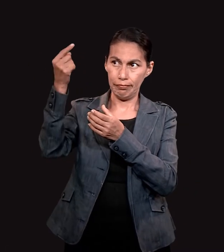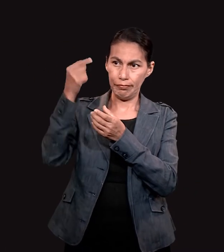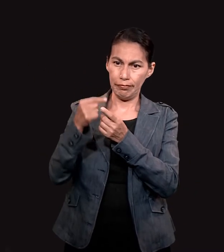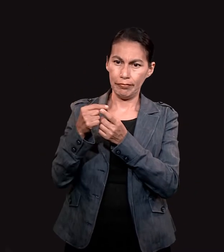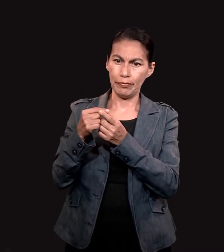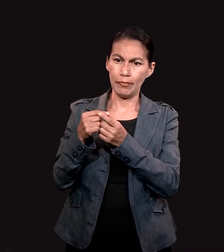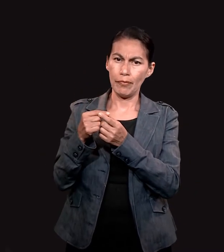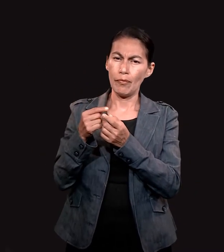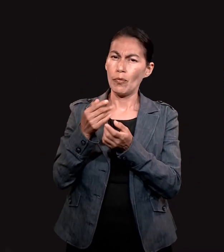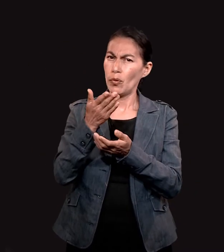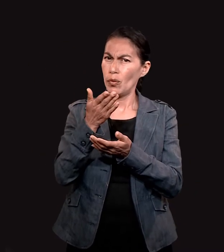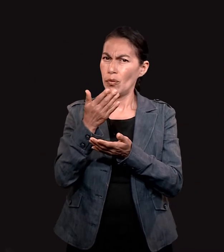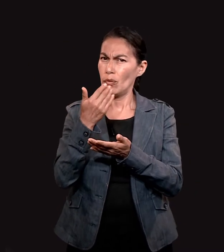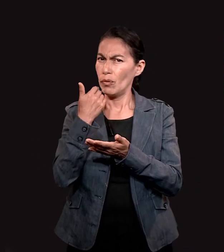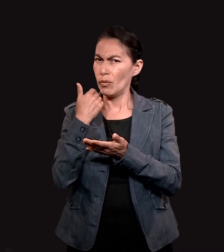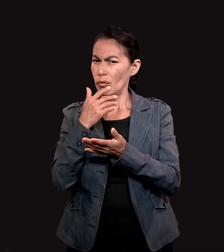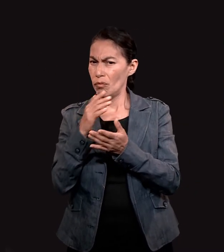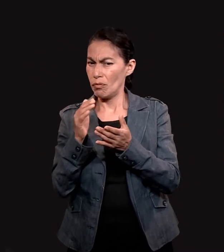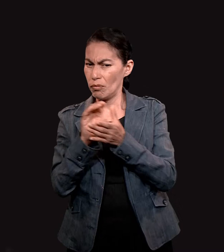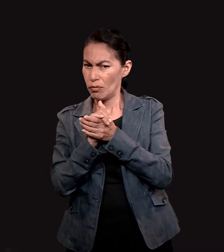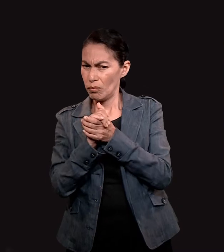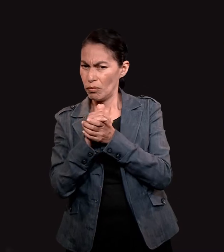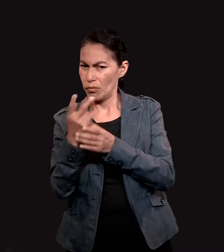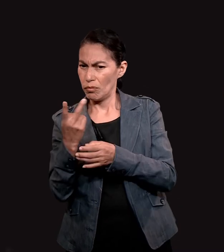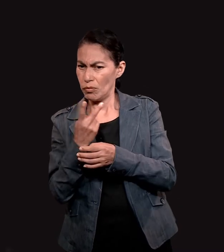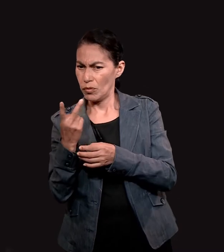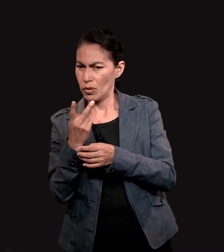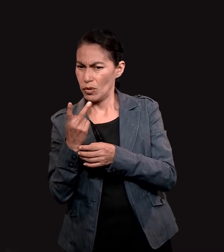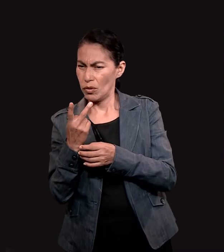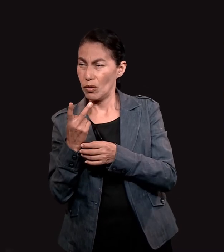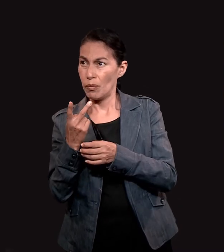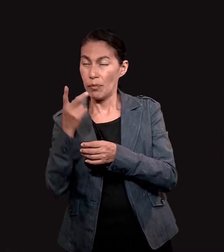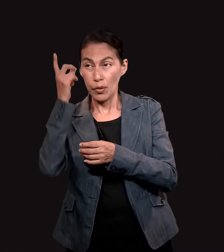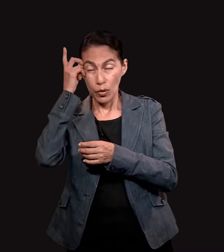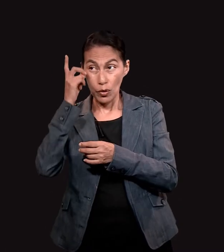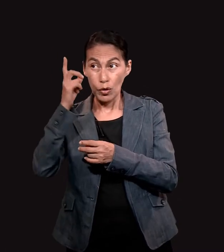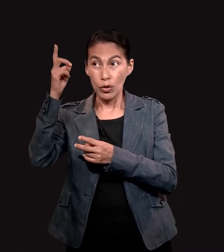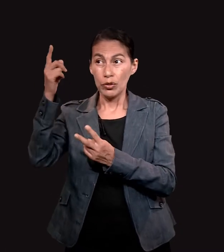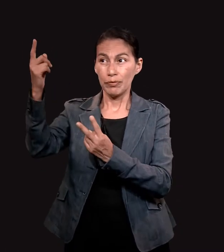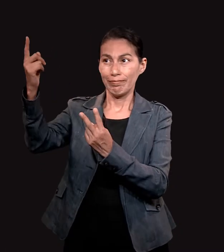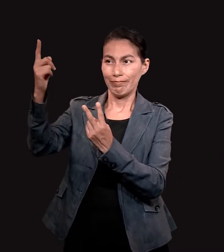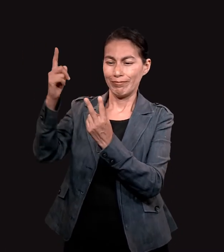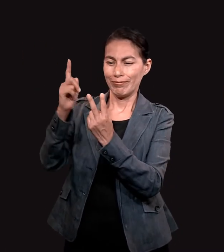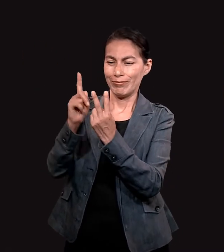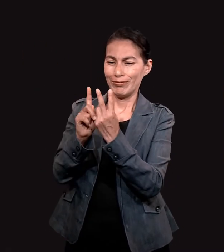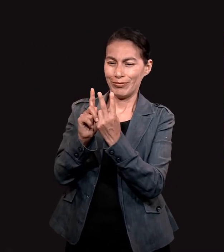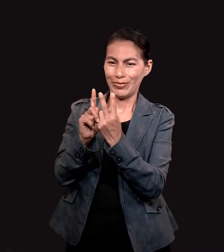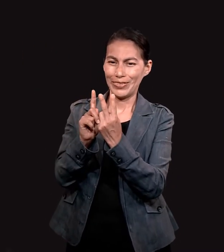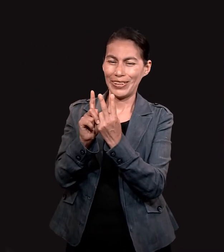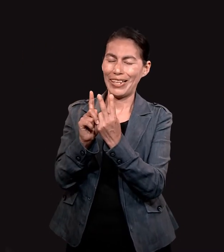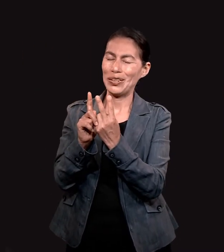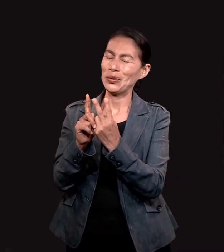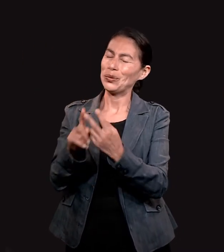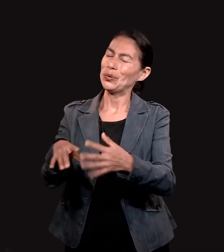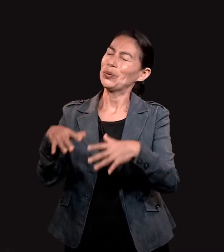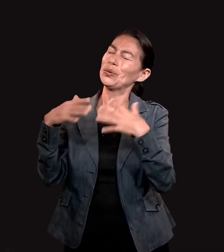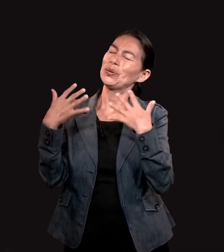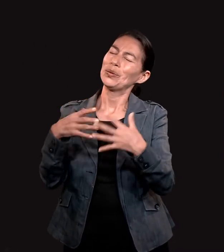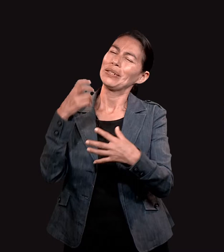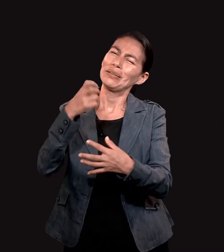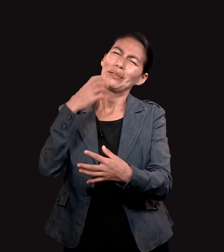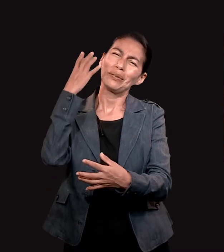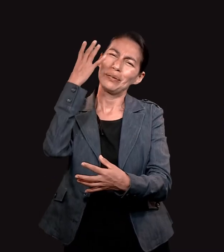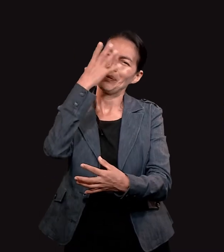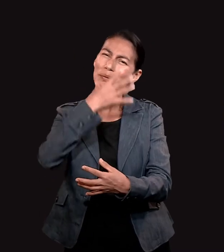cosas se vuelven más fuertes. Mm. Cualquiera de los lazos que tú creas con tu pareja se vuelve más fuerte si